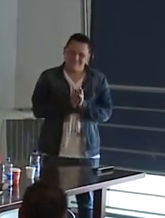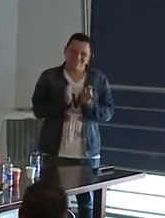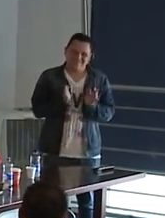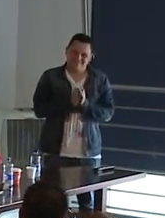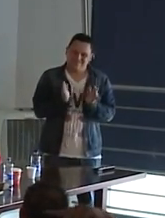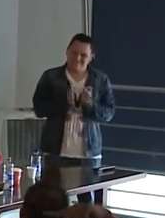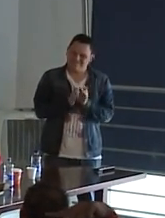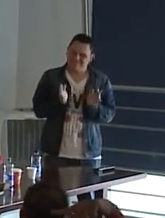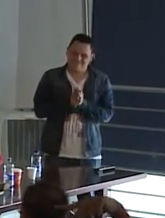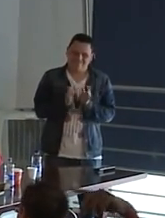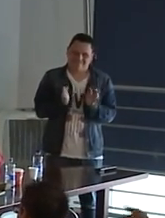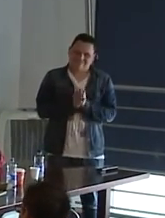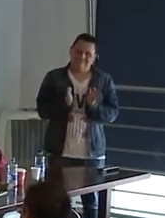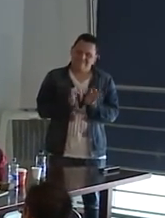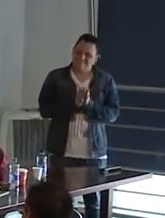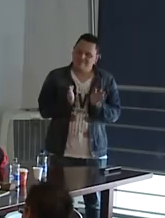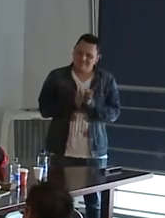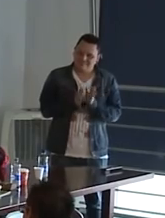Mario,